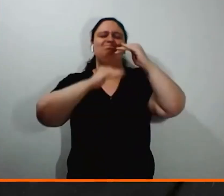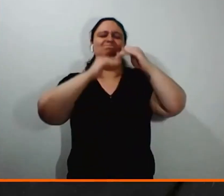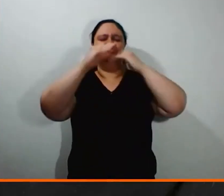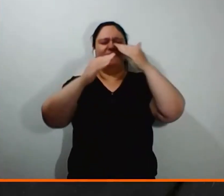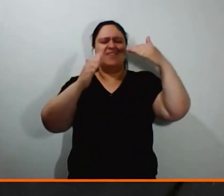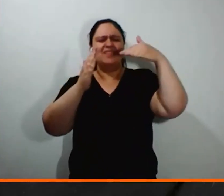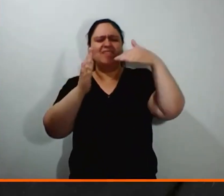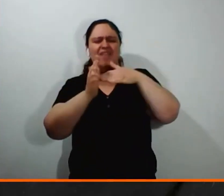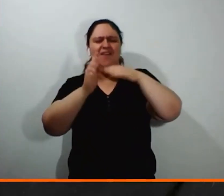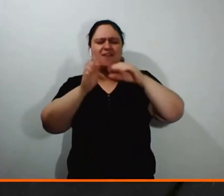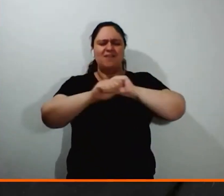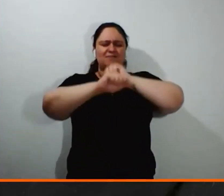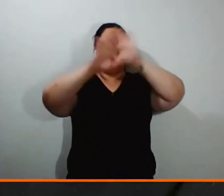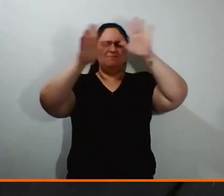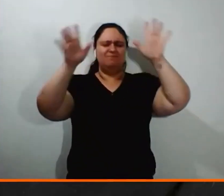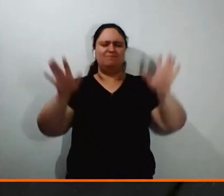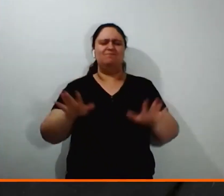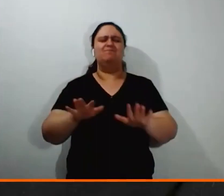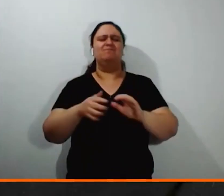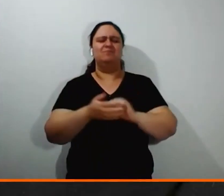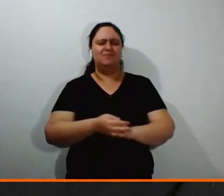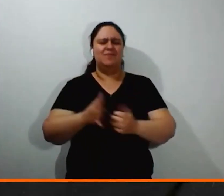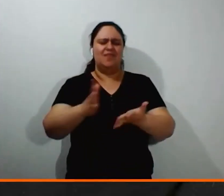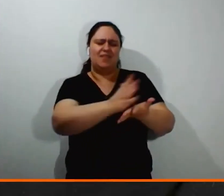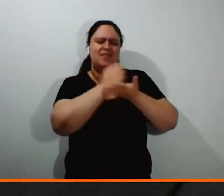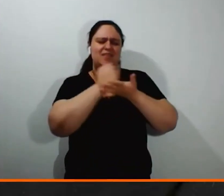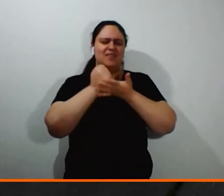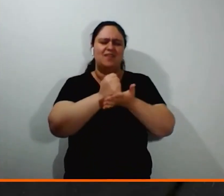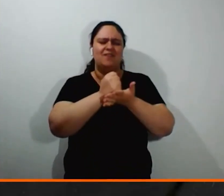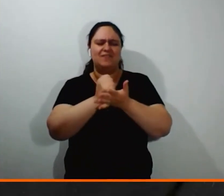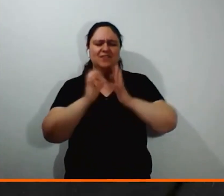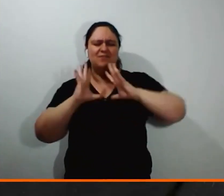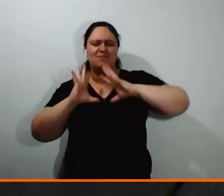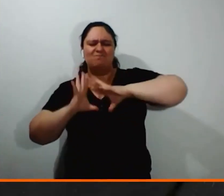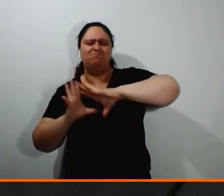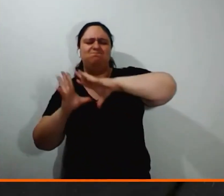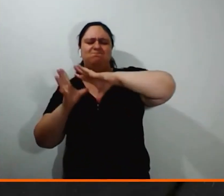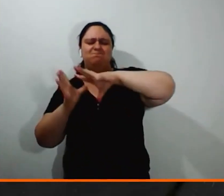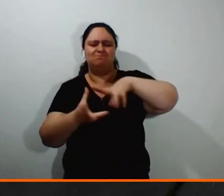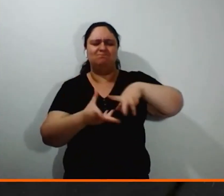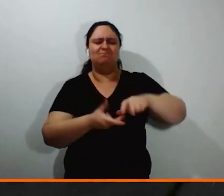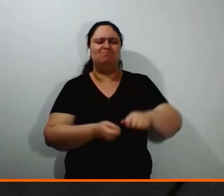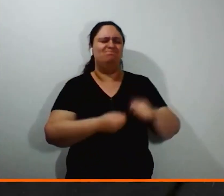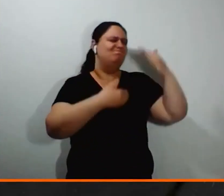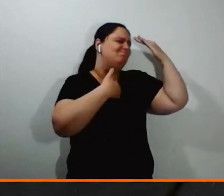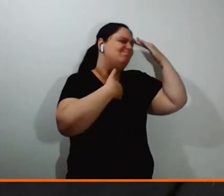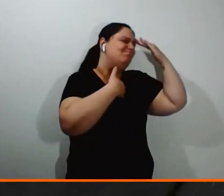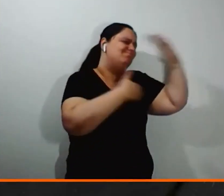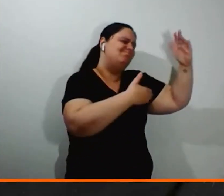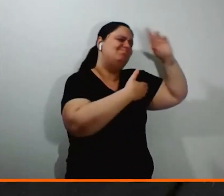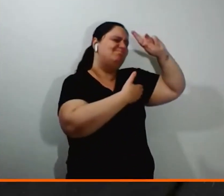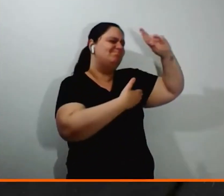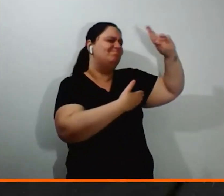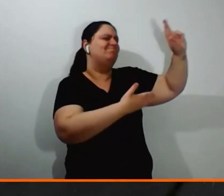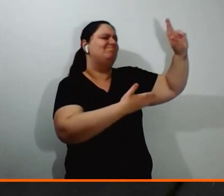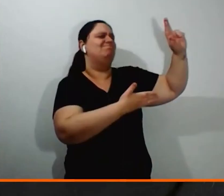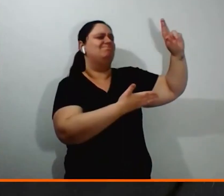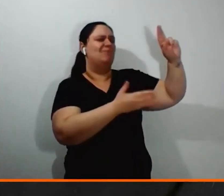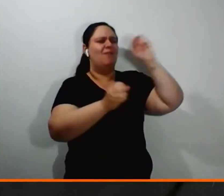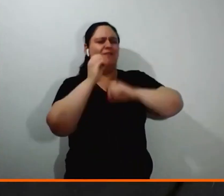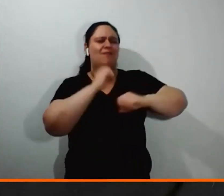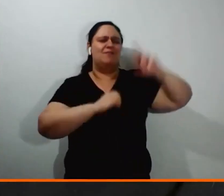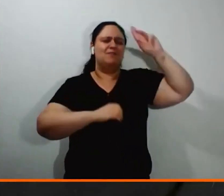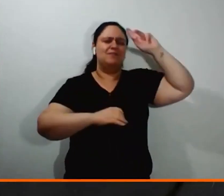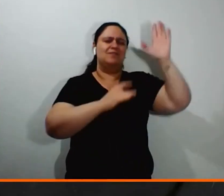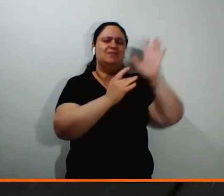glorificação, até a nossa salvação completa. Muito obrigado, Senhor. Ó Senhor Jesus.